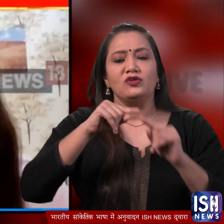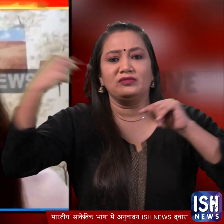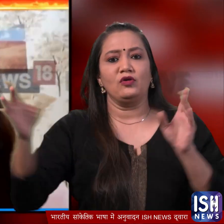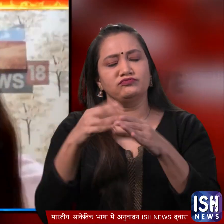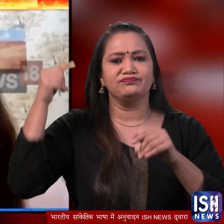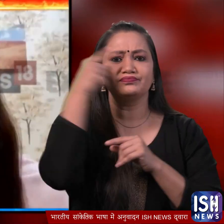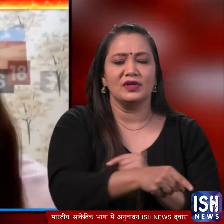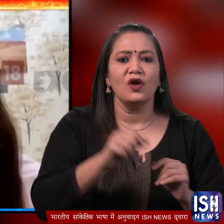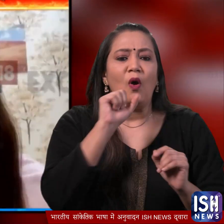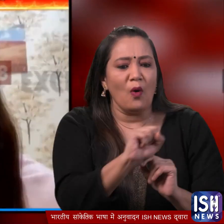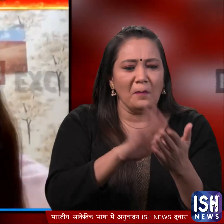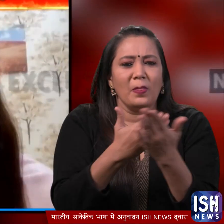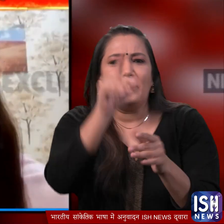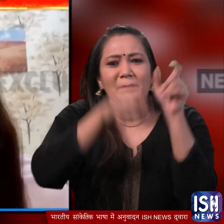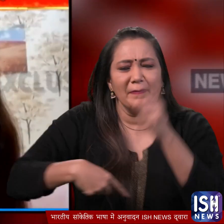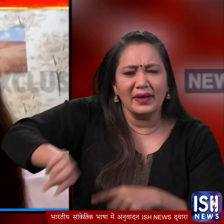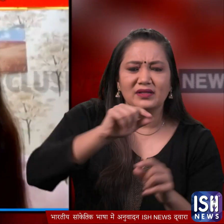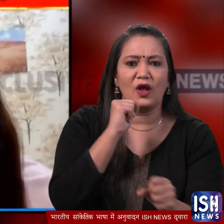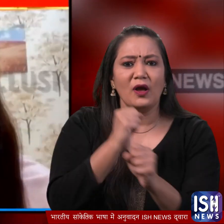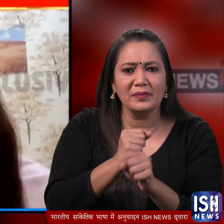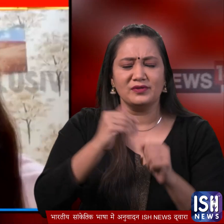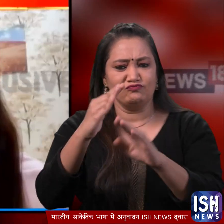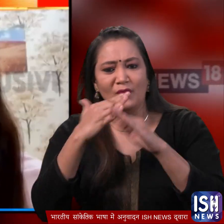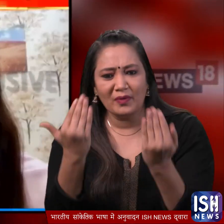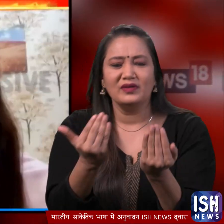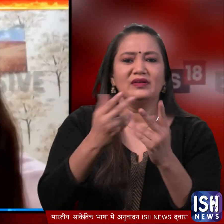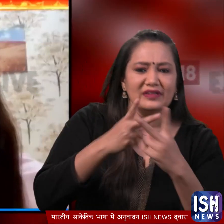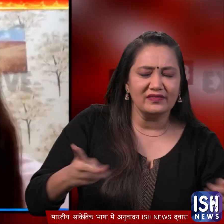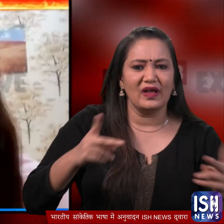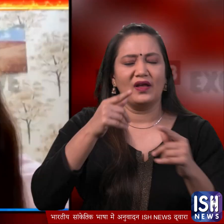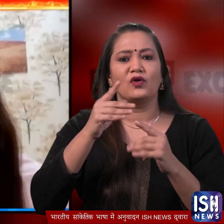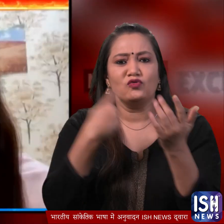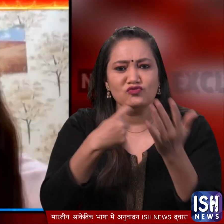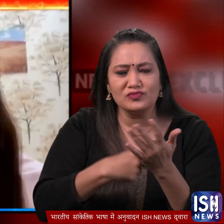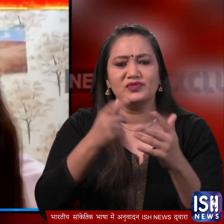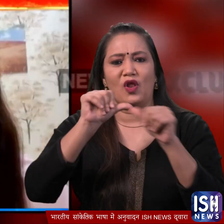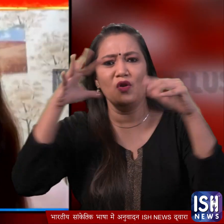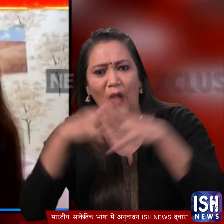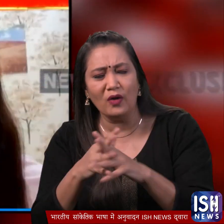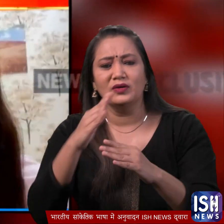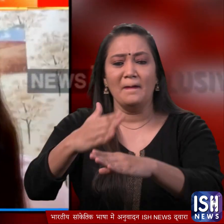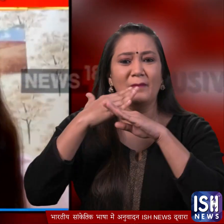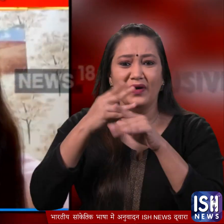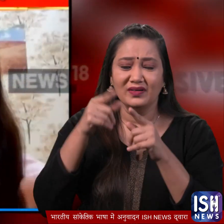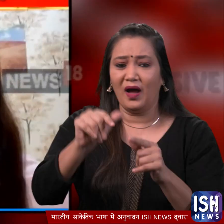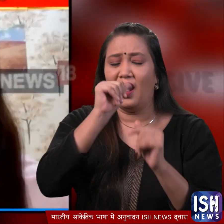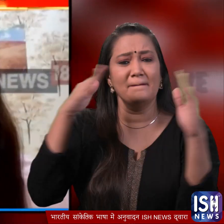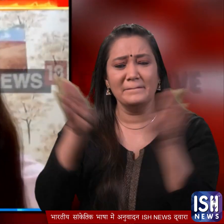ये लोग अपने चेला चपाटियों के साथ सत्ता के संरक्षण में इस कानून का, इस शराबबंदी कानून